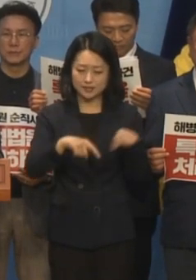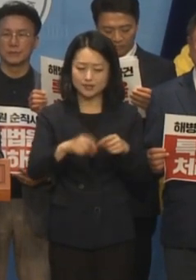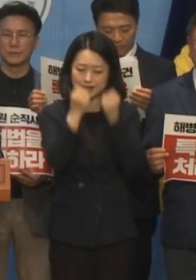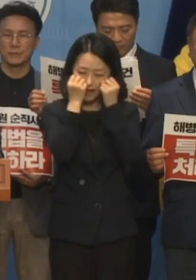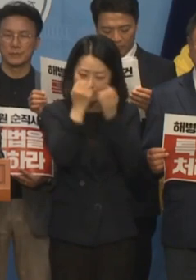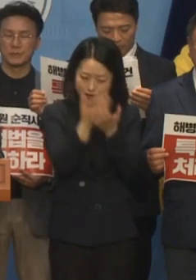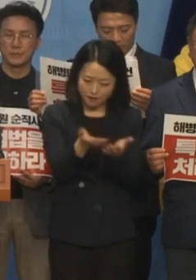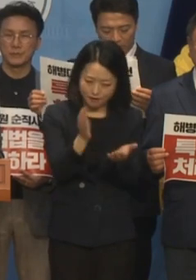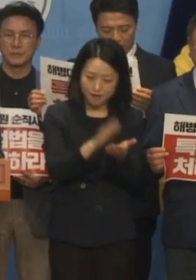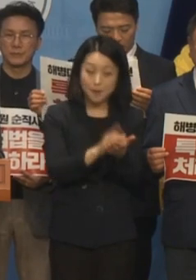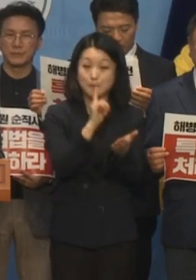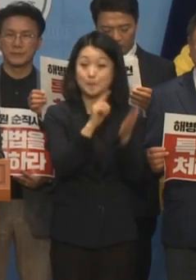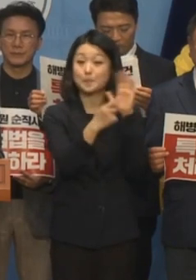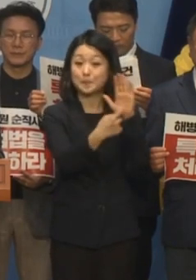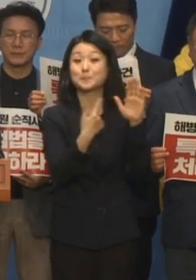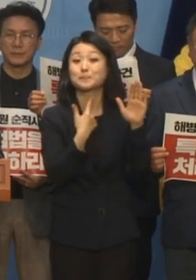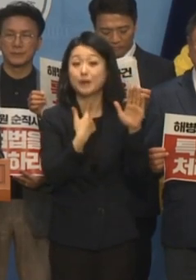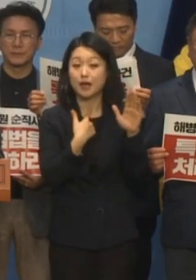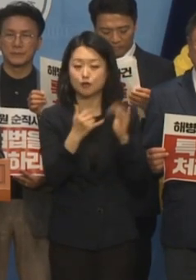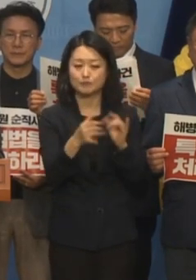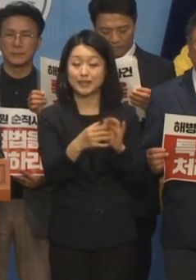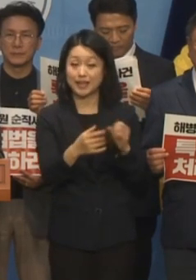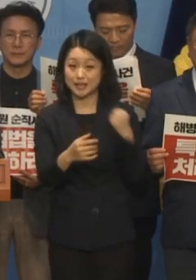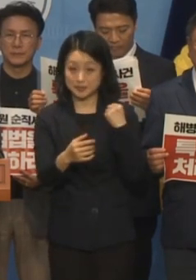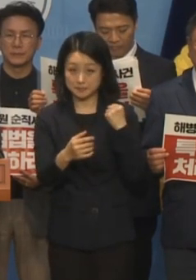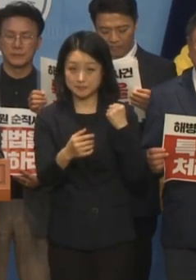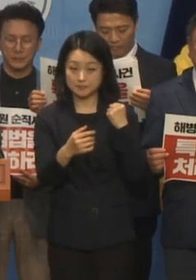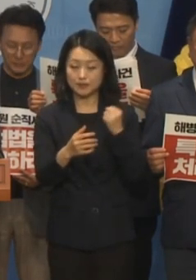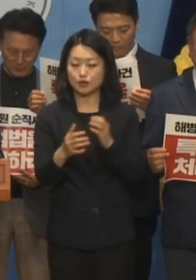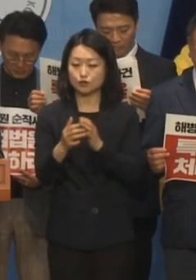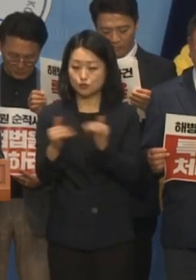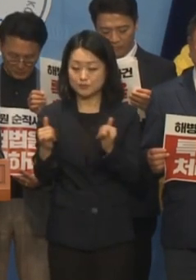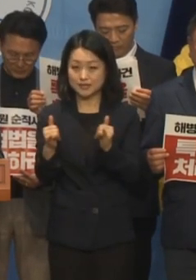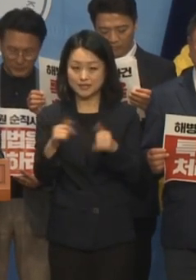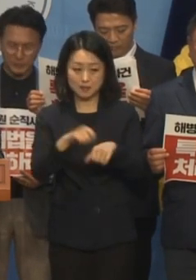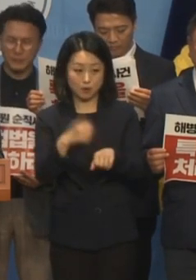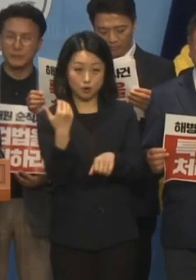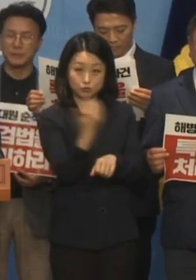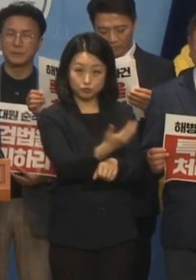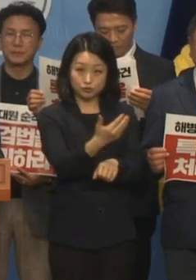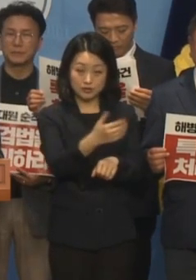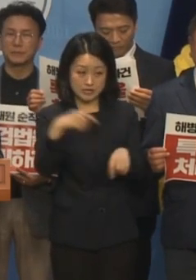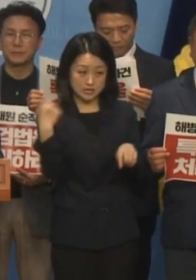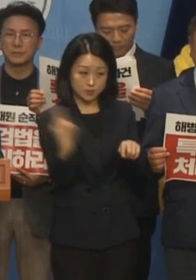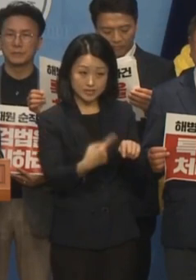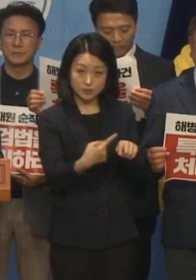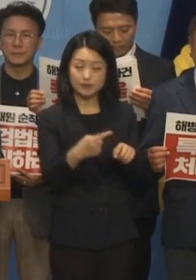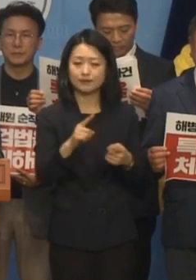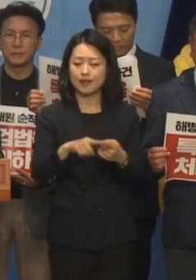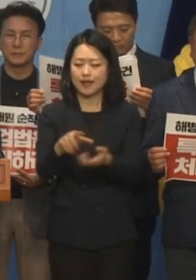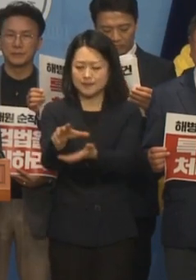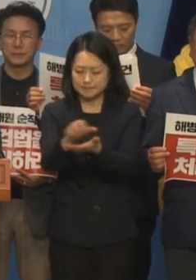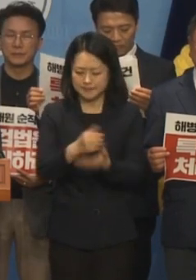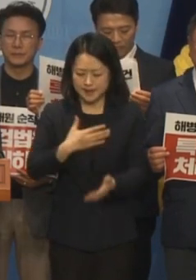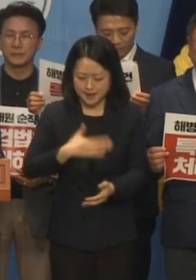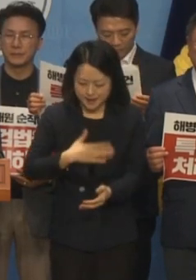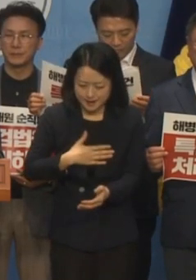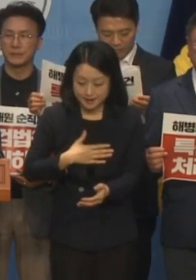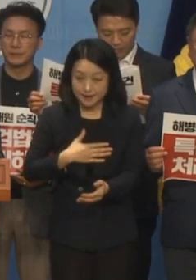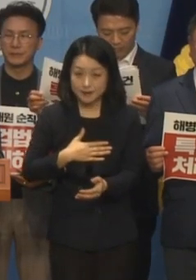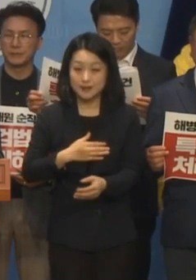말했습니다. 국민의힘 역시 국민의 해초리 겸허히 받들겠다고 말했습니다. 이